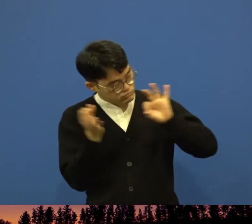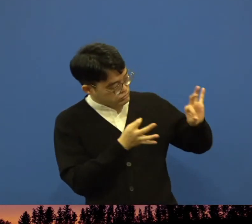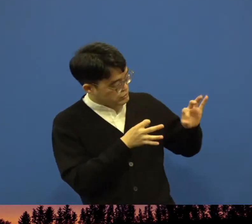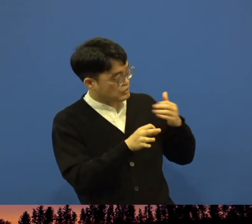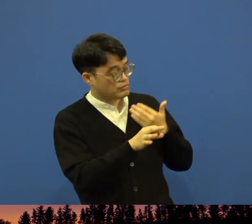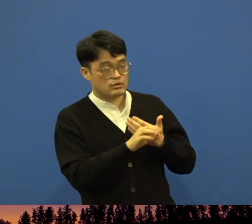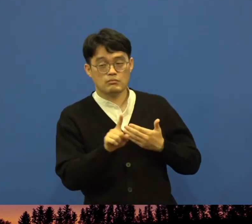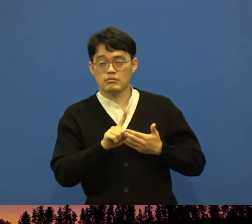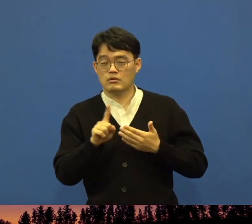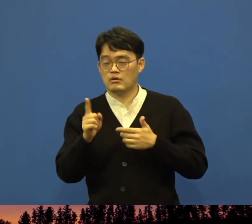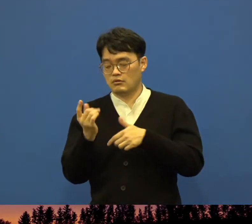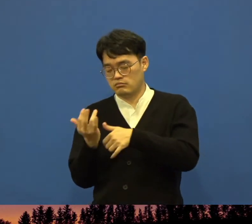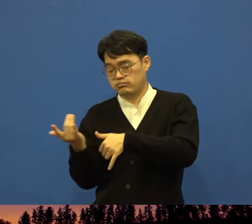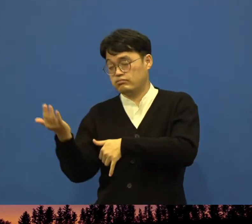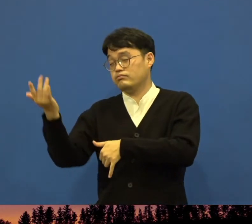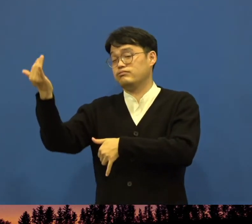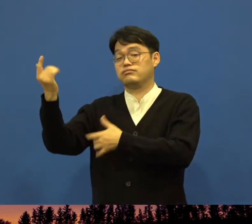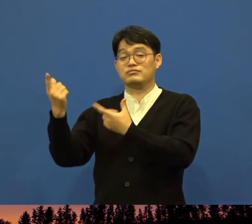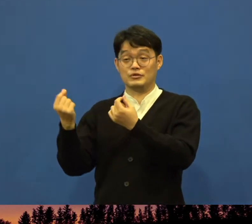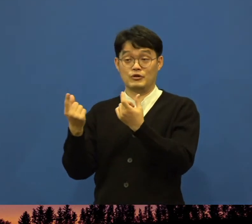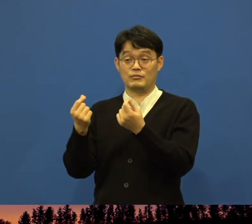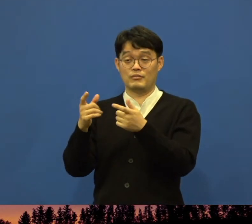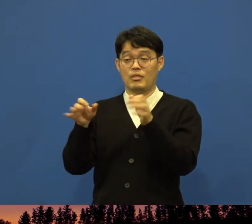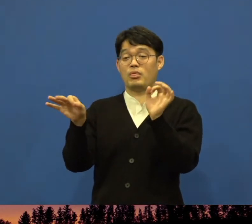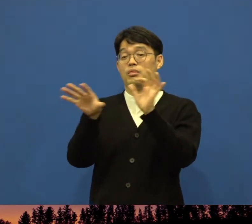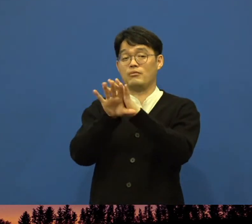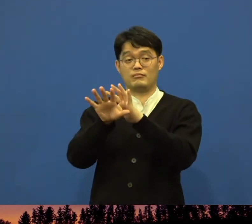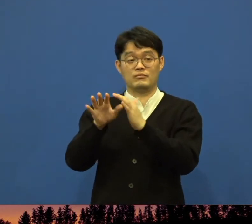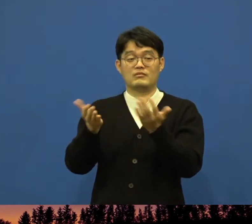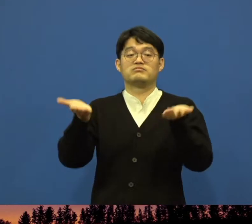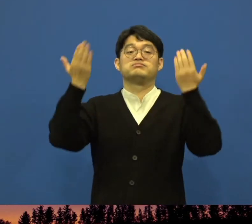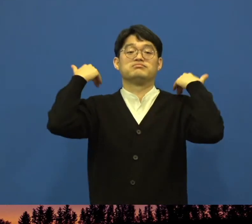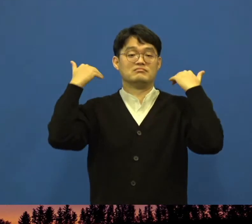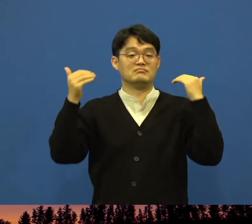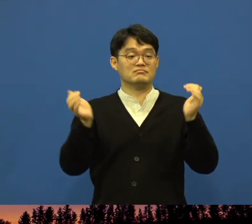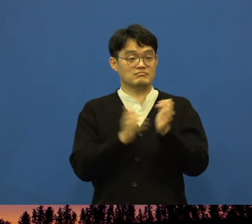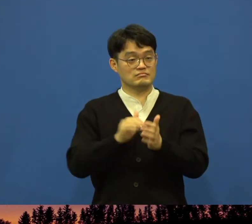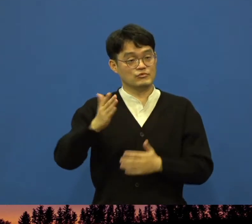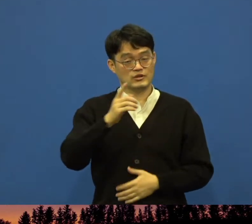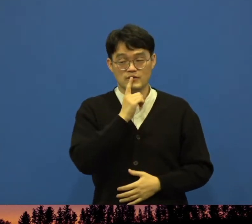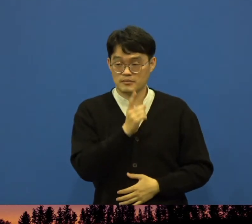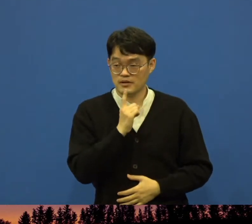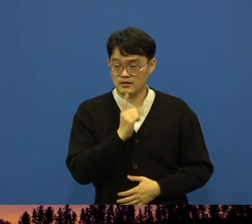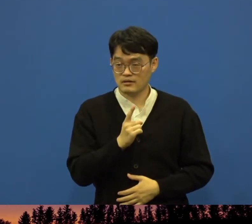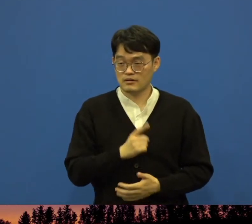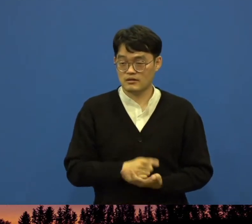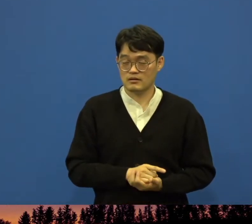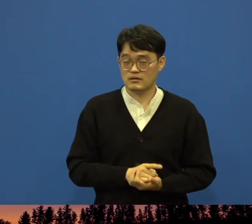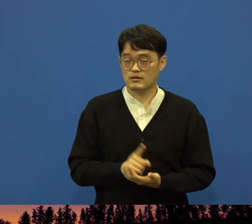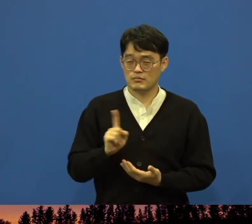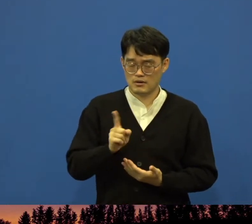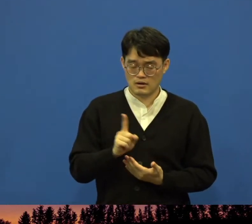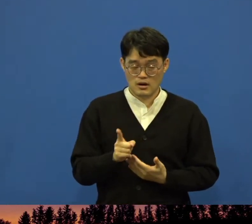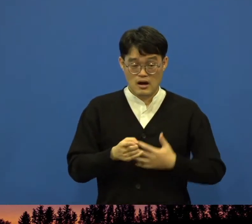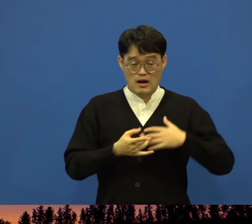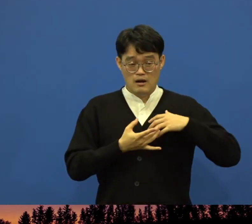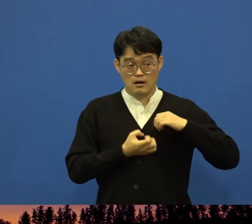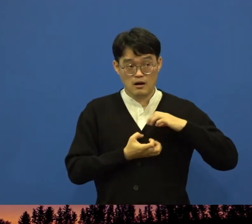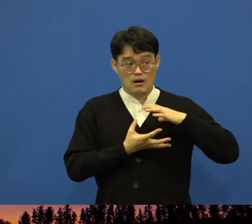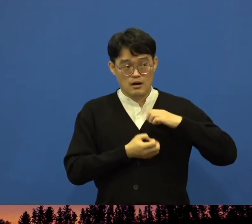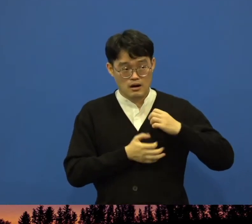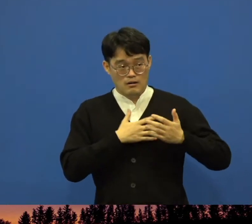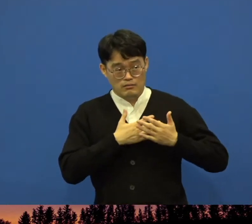다 지나고 기억도 잘 안 나는 것들이 많아요. 어떤 한순간에는 막 심장이 쿵쾅거리고 막